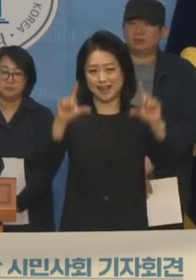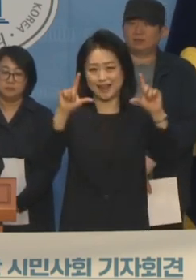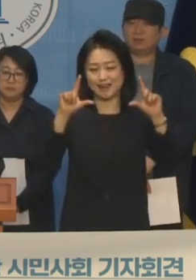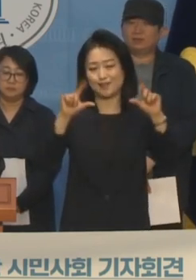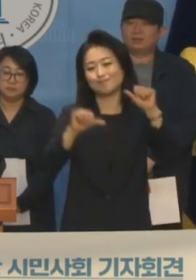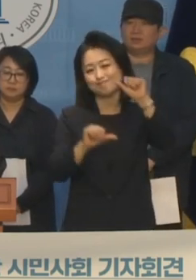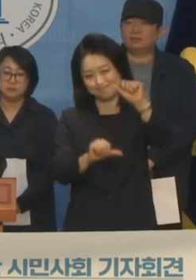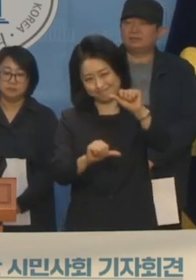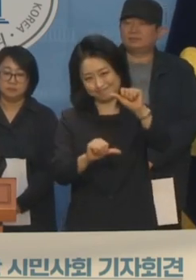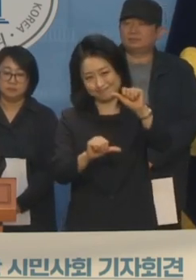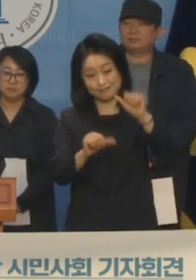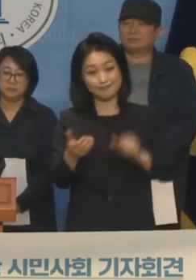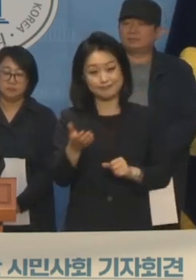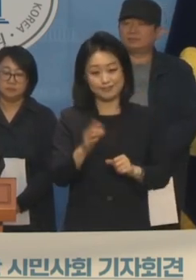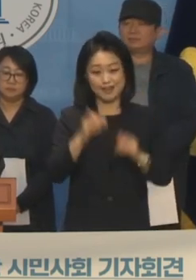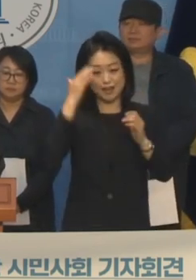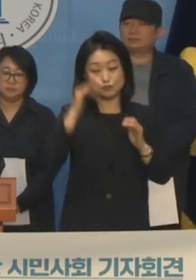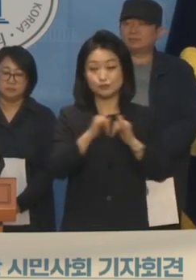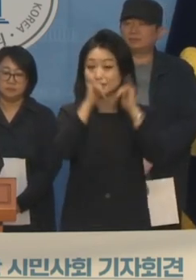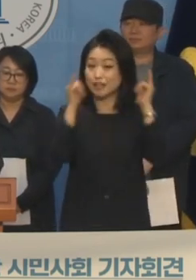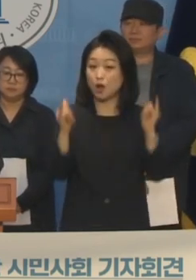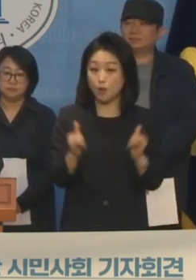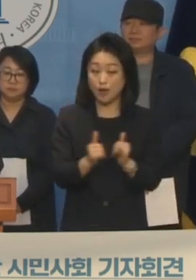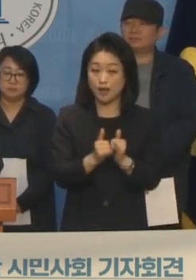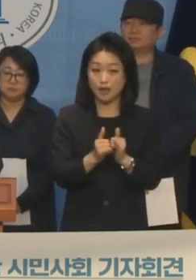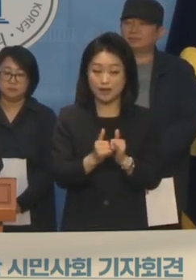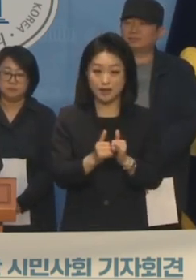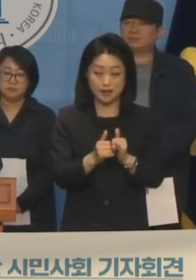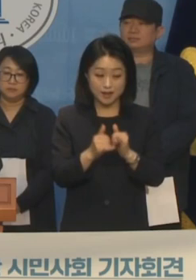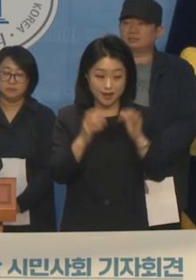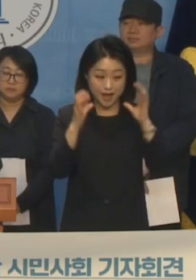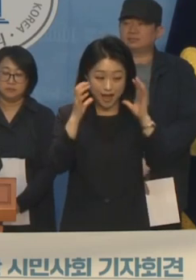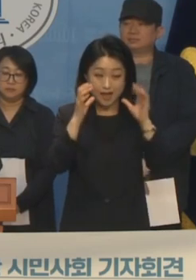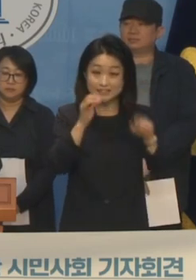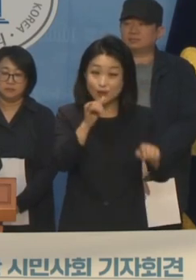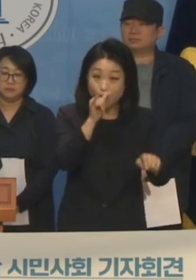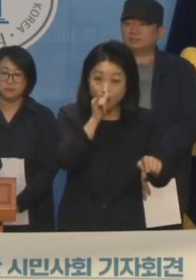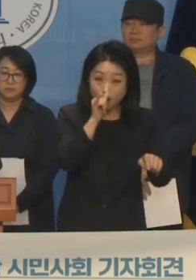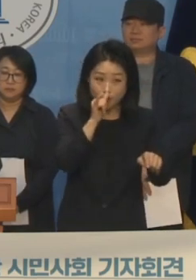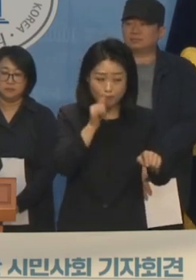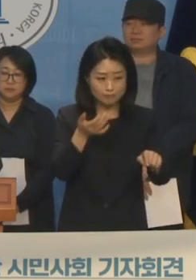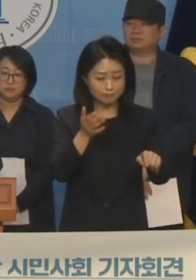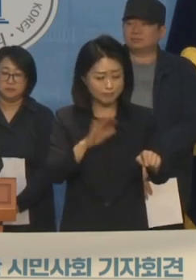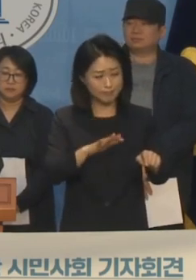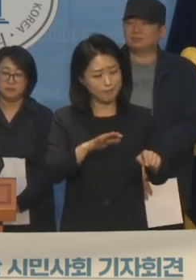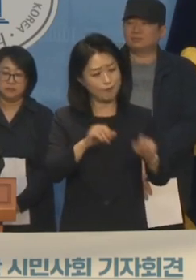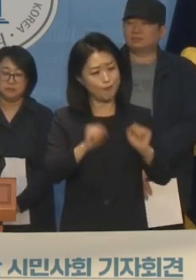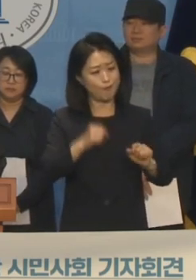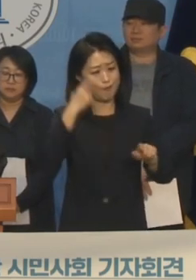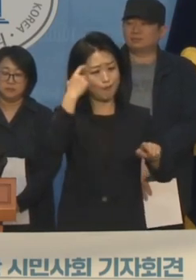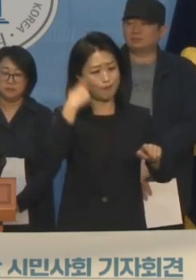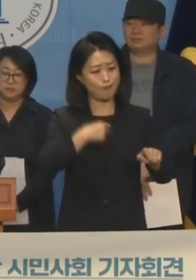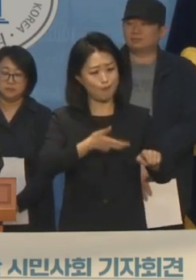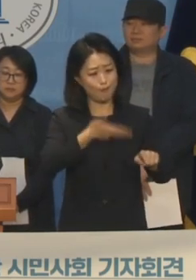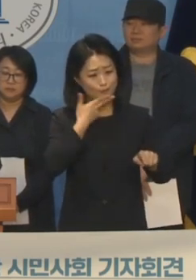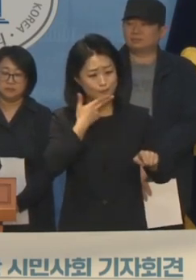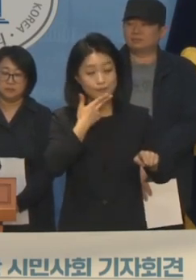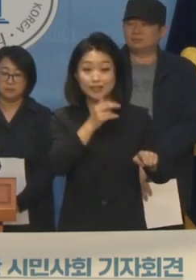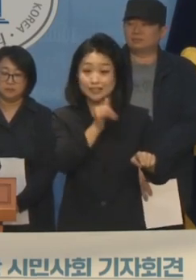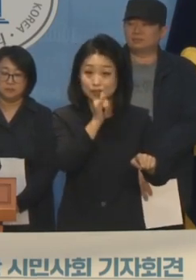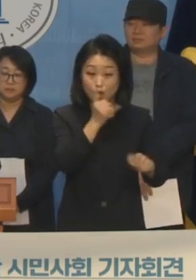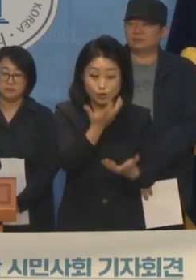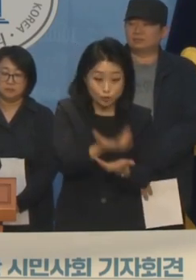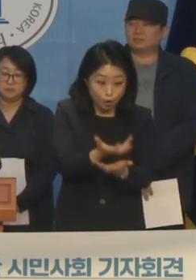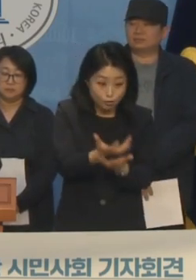날입니다. 그러나 우리 사회는 있지만 없는 아이들이라 불리는 존재들이 여전히 있습니다.